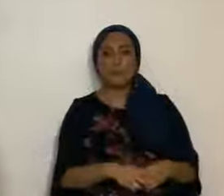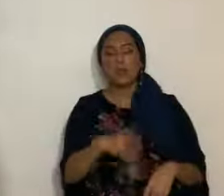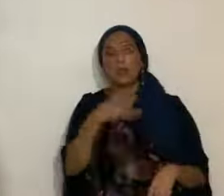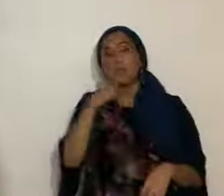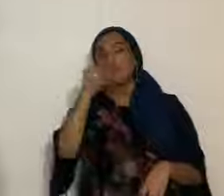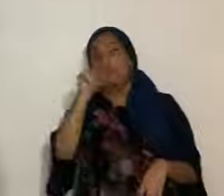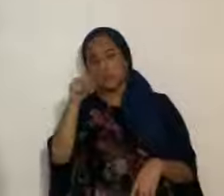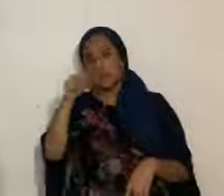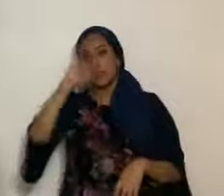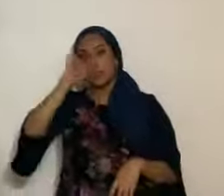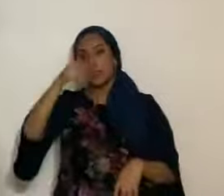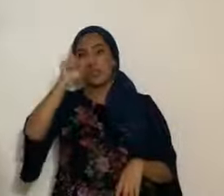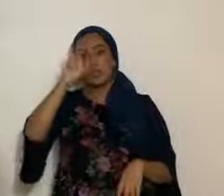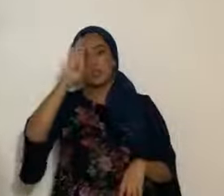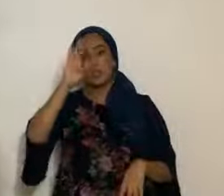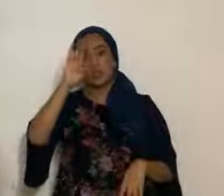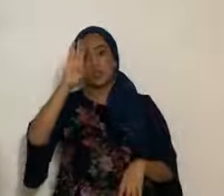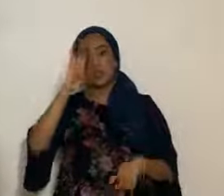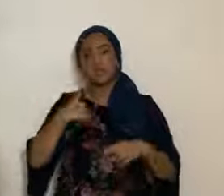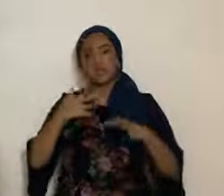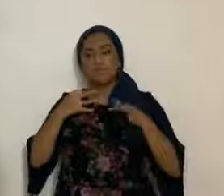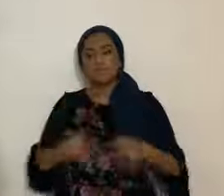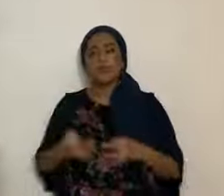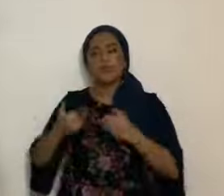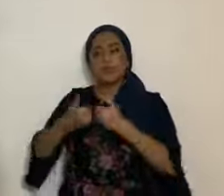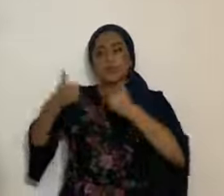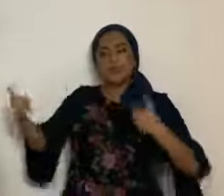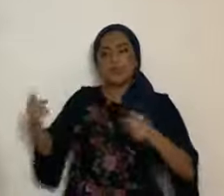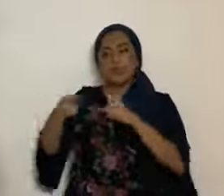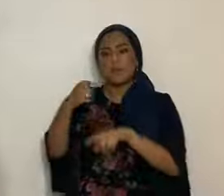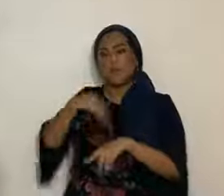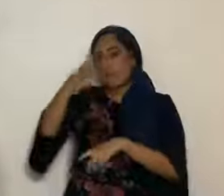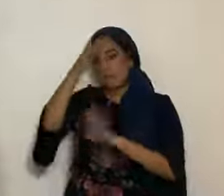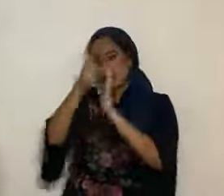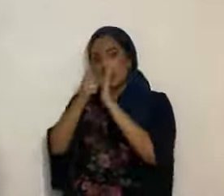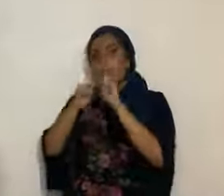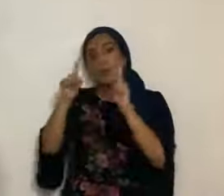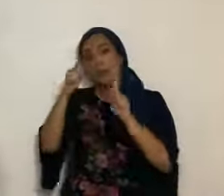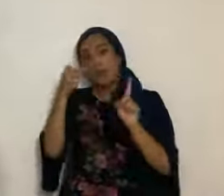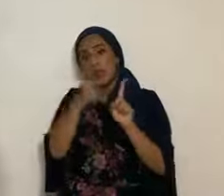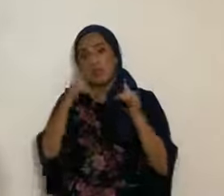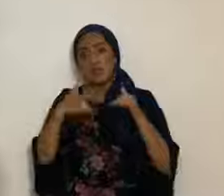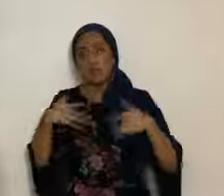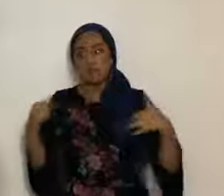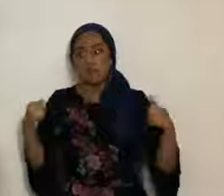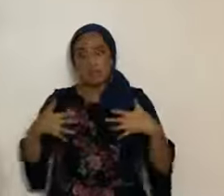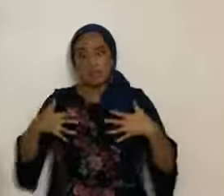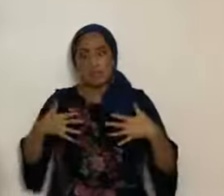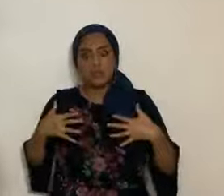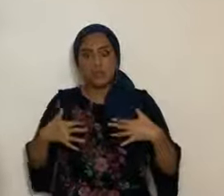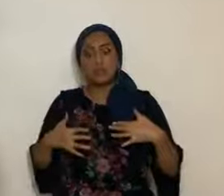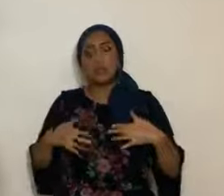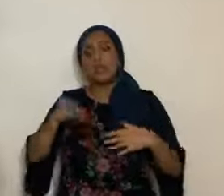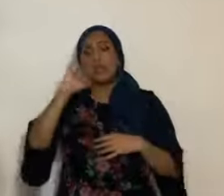ciertamente Jacob decide apartarse de él. Pero por temor precisamente a Labán, es que Jacob huye,